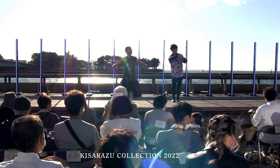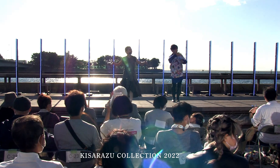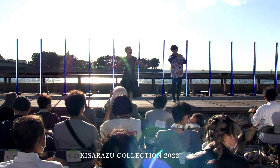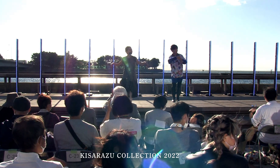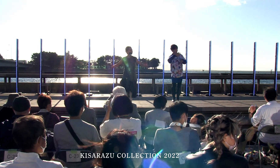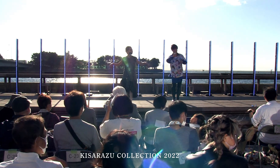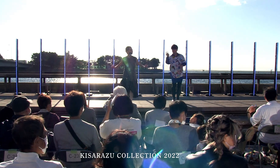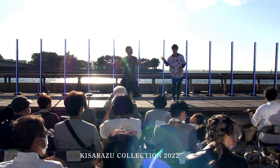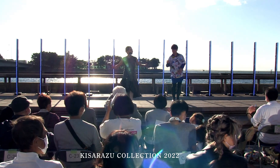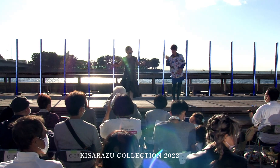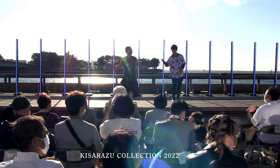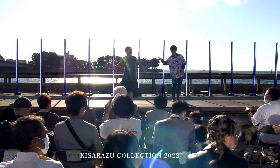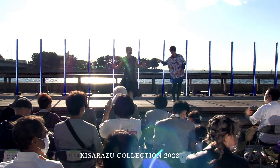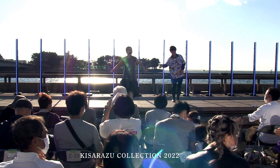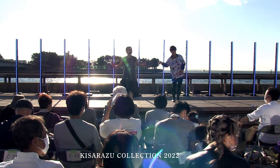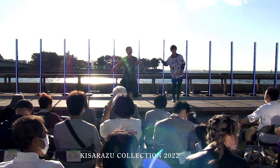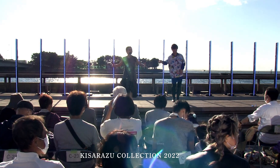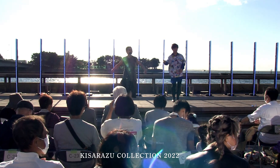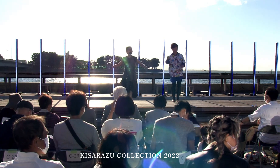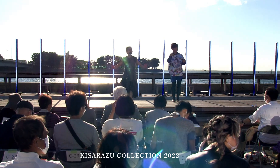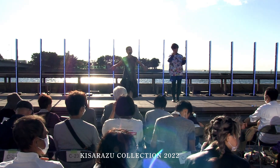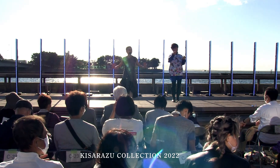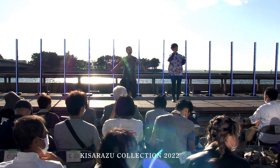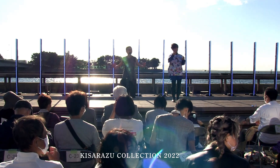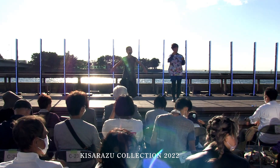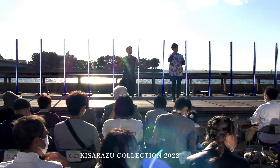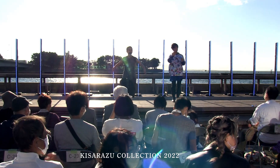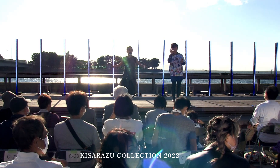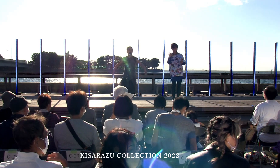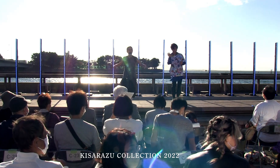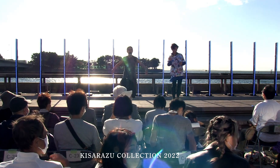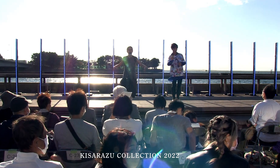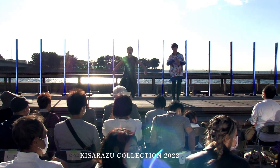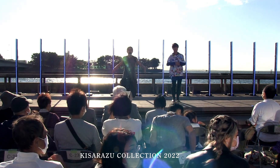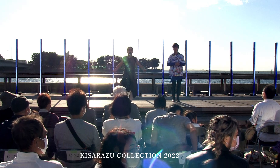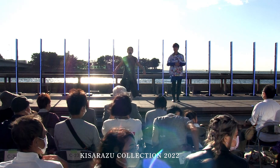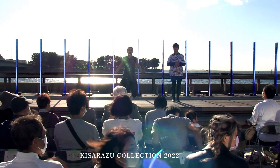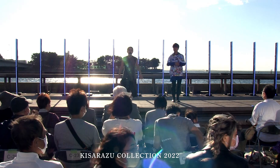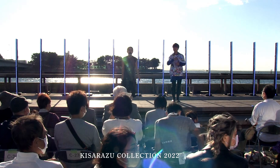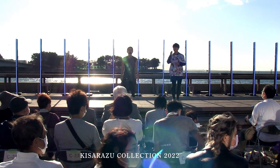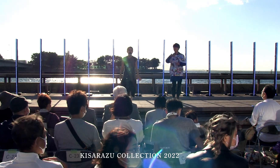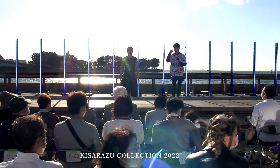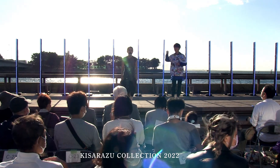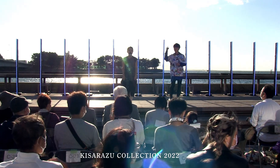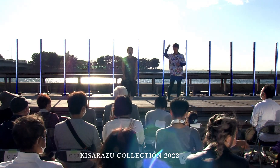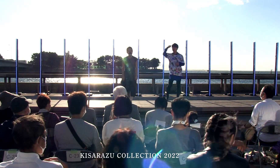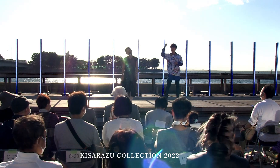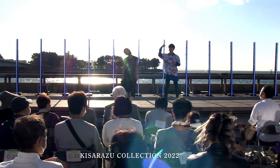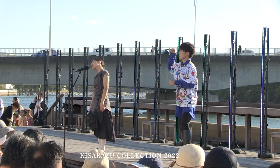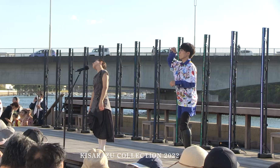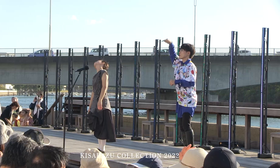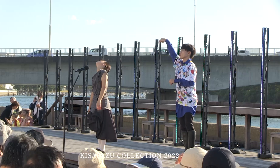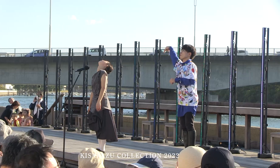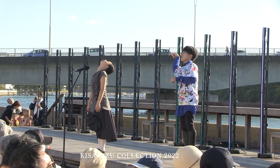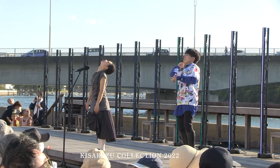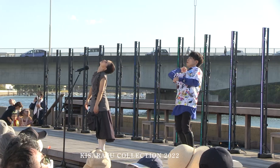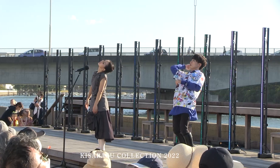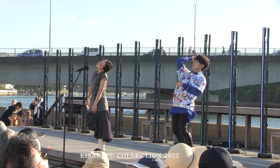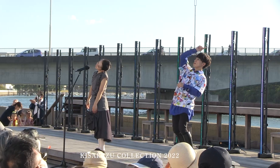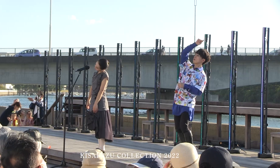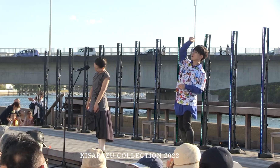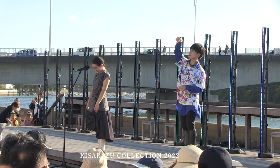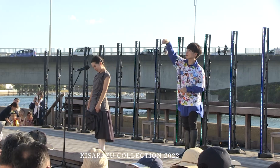。振って振って振って振って振って、そうそうそうそうそう、振って振って。そしたら頭を右回し、